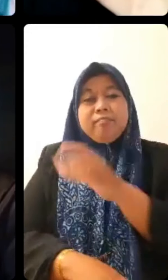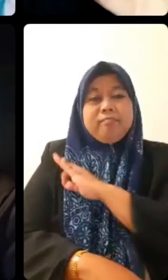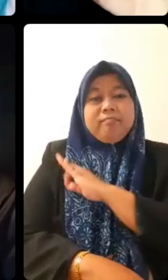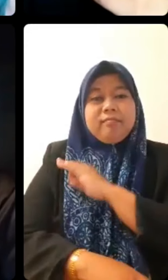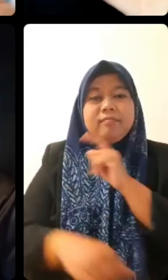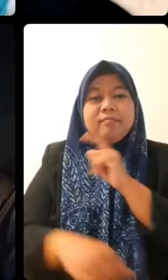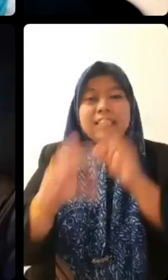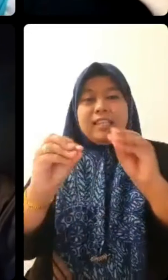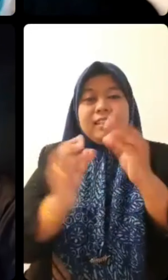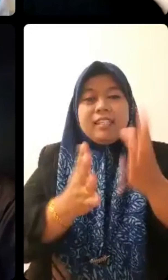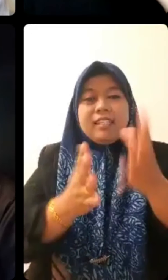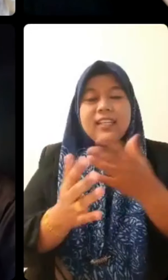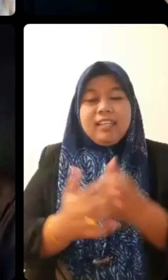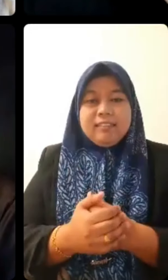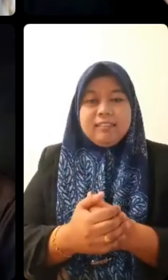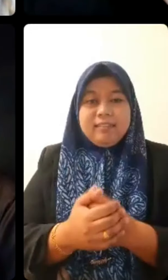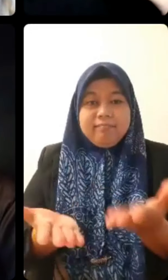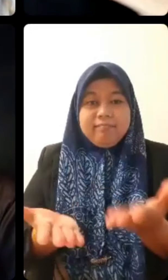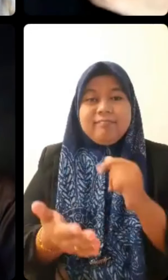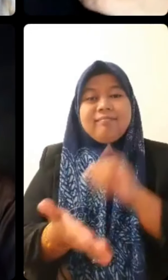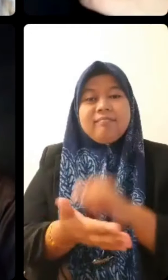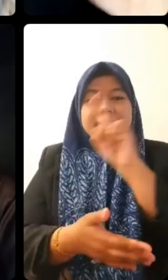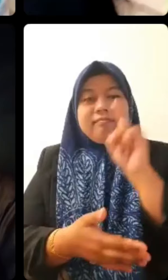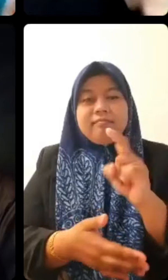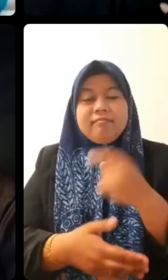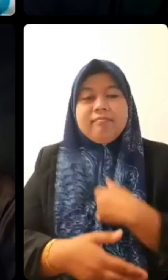Itu soalannya. Silakan Cik Nis.